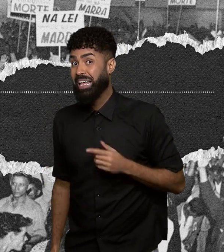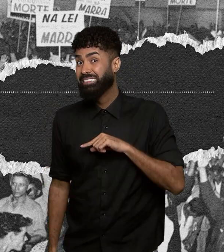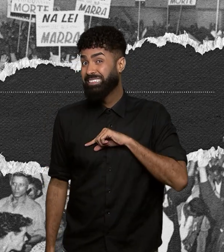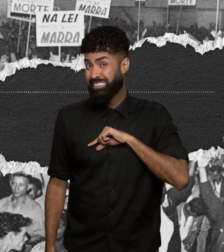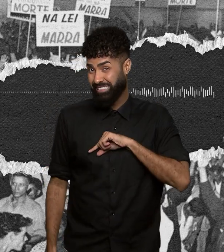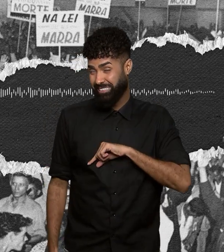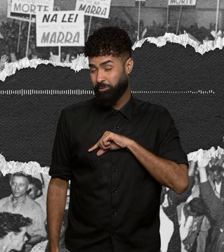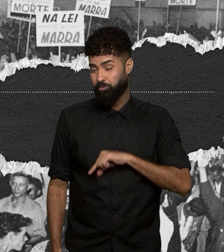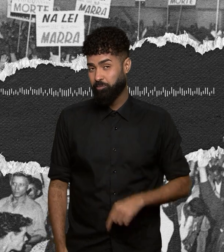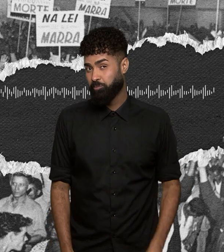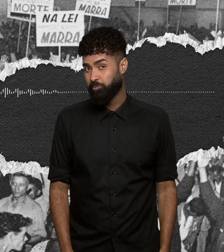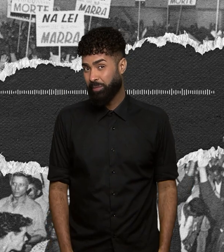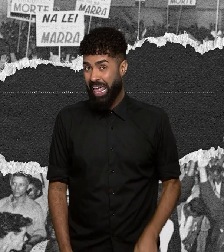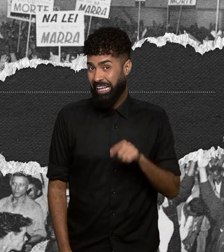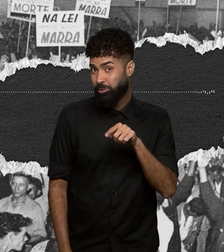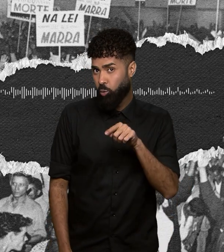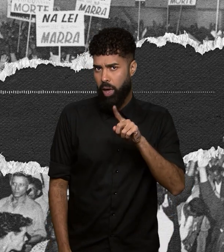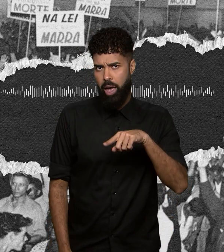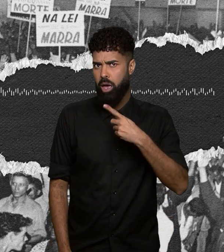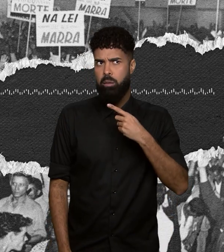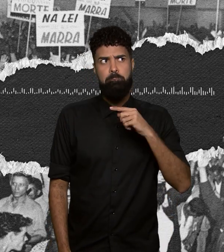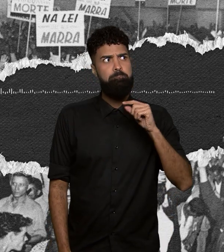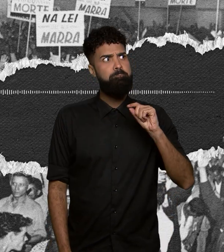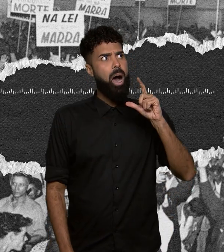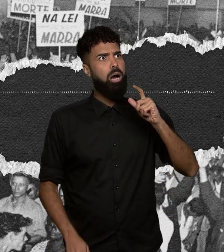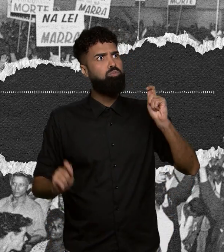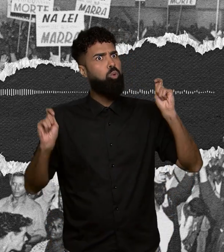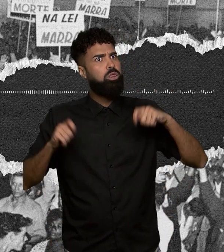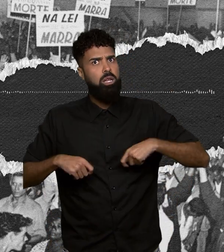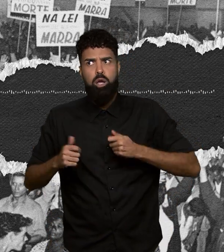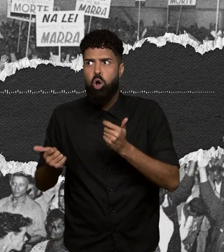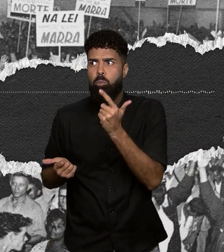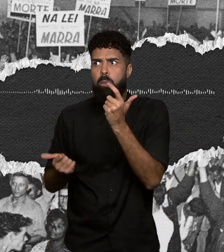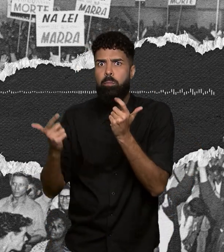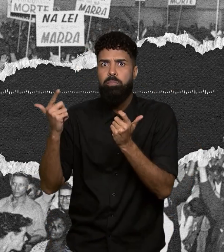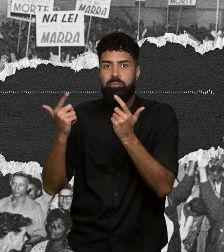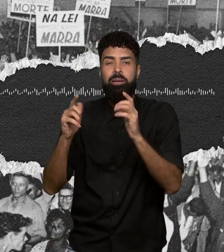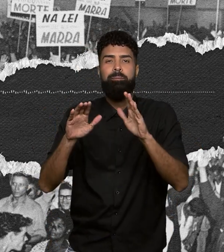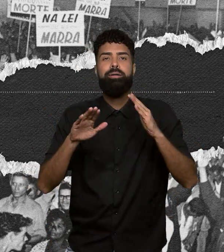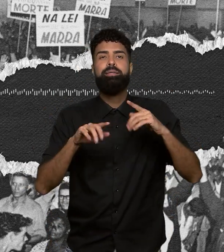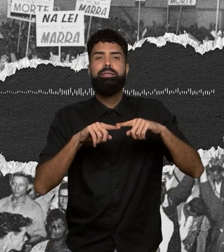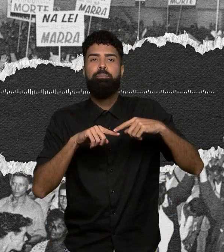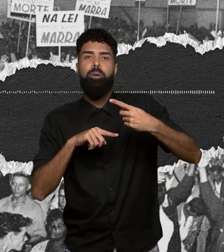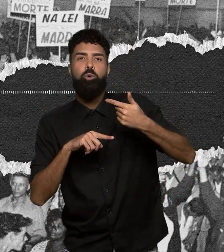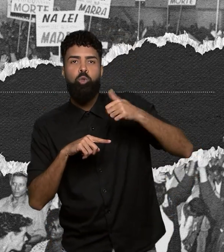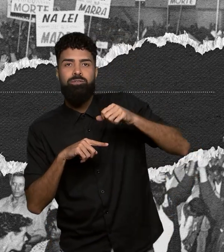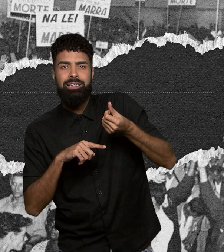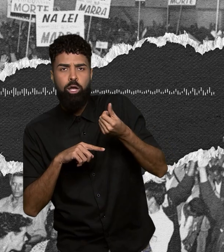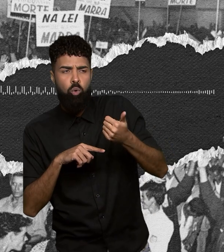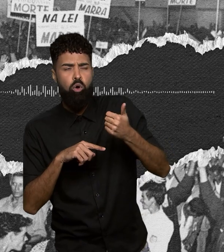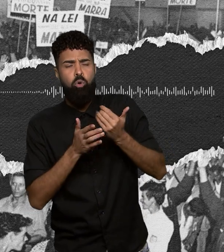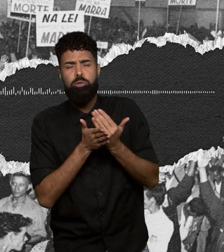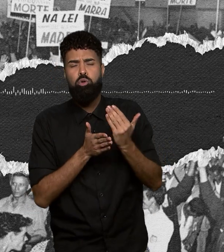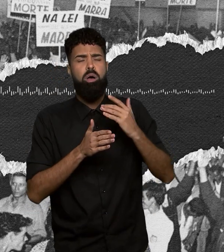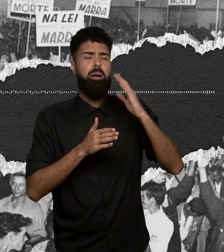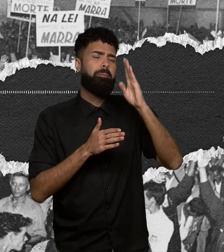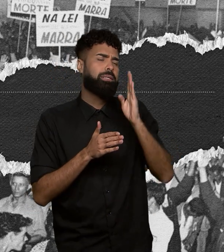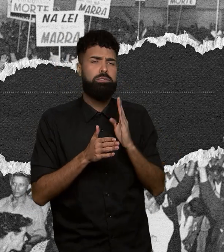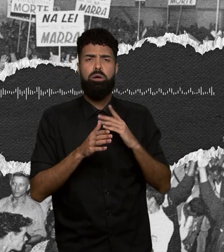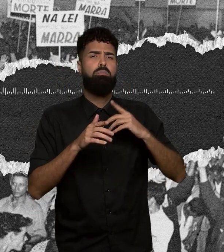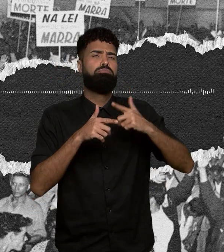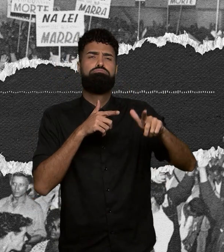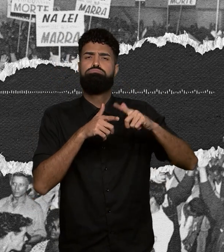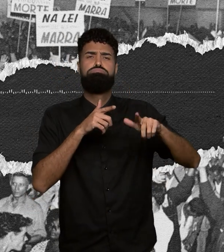75,52 Esse foi o ápice mas desde 1961 o Brasil vivia em turbulência a gente já falou sobre